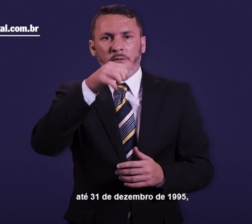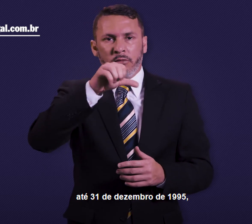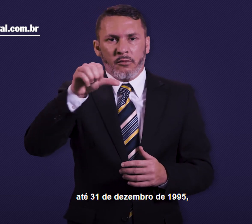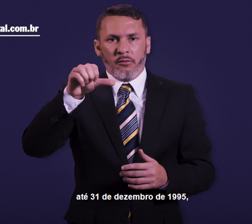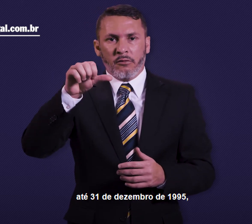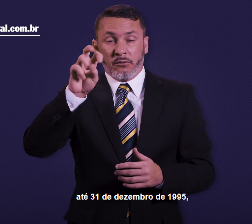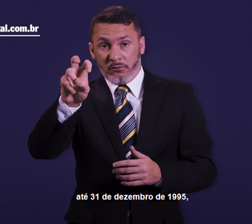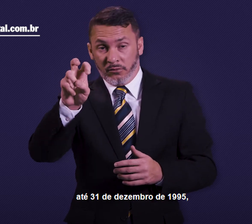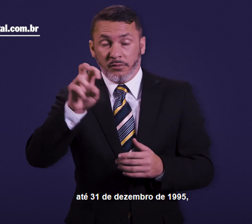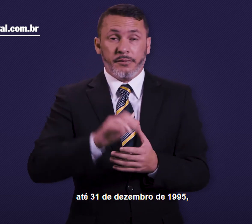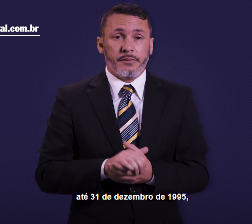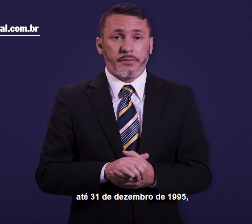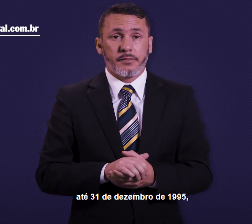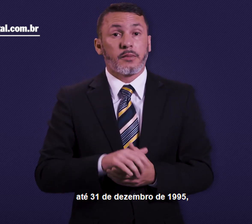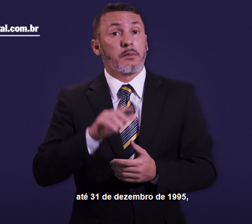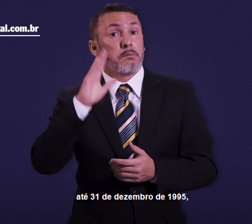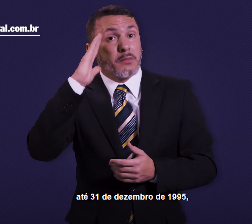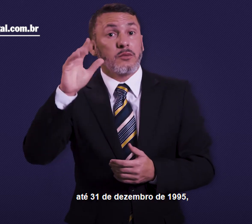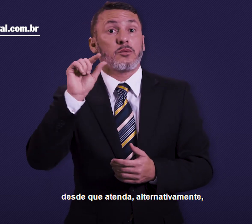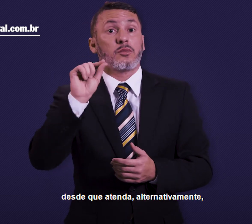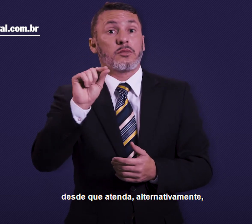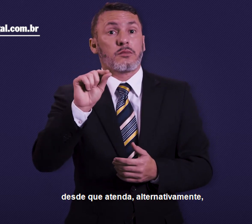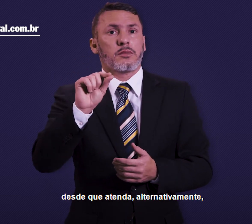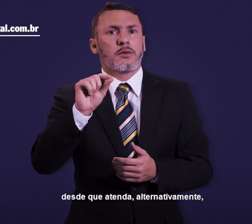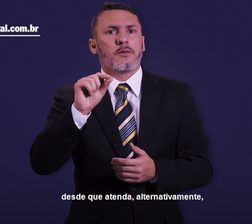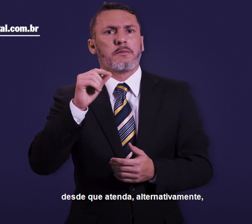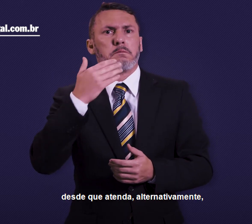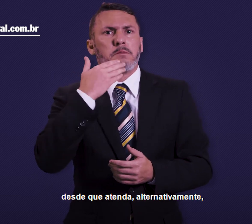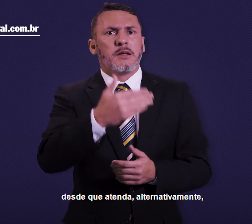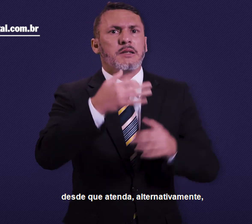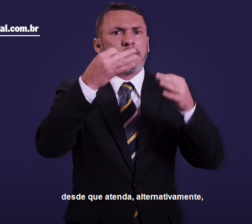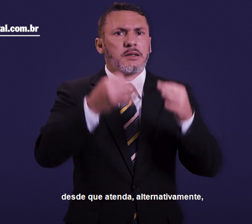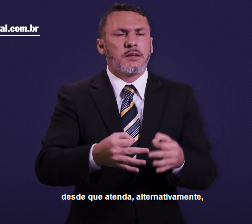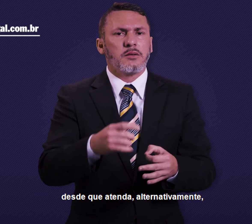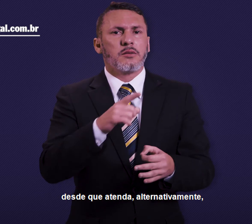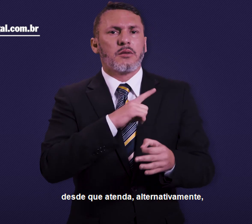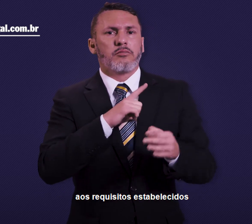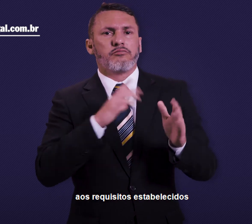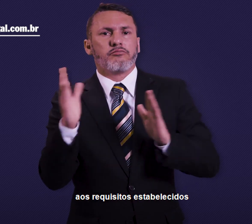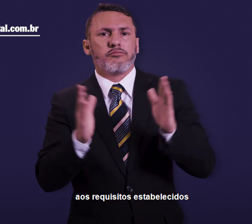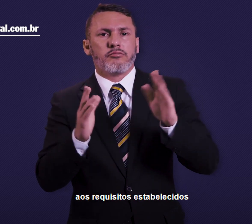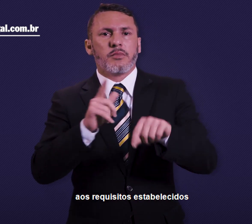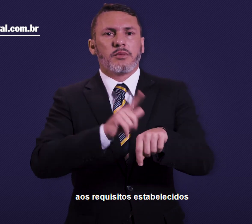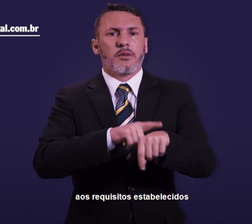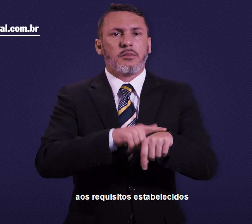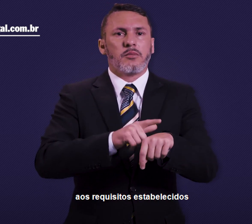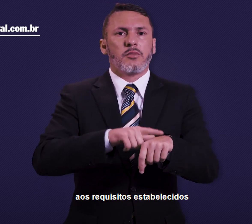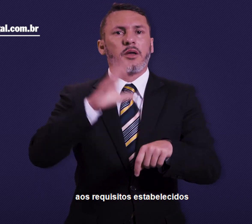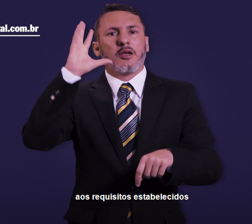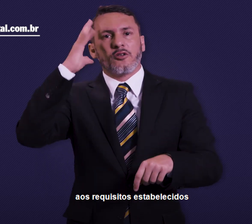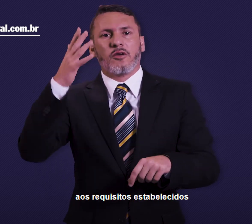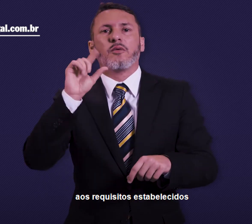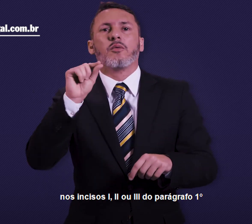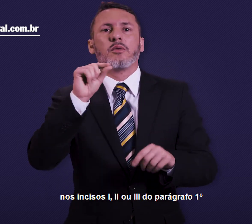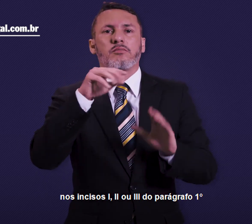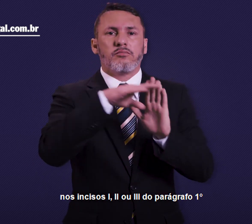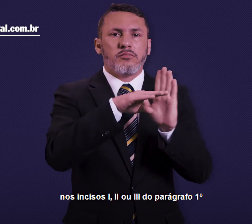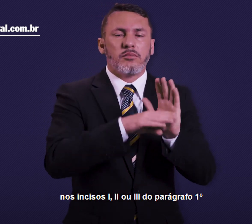dezembro de 1995, desde que atenda alternativamente aos requisitos estabelecidos nos incisos